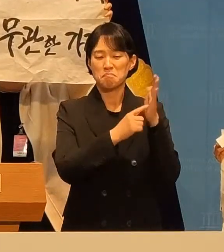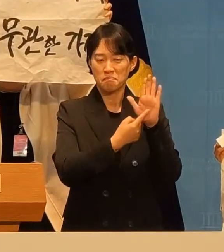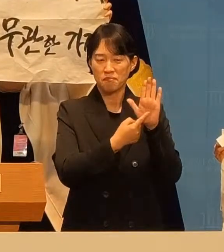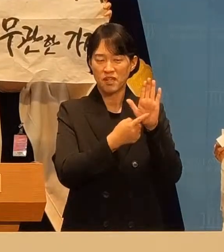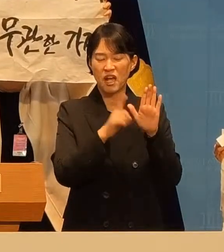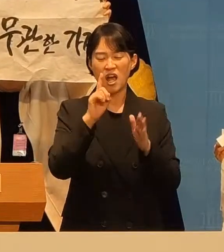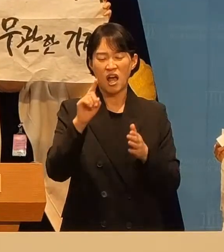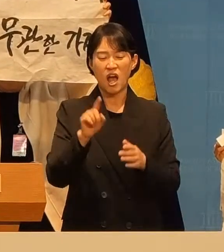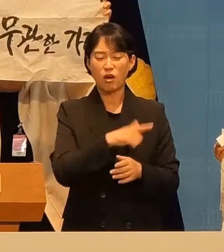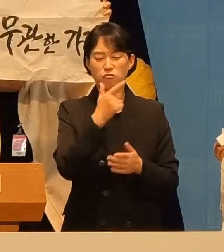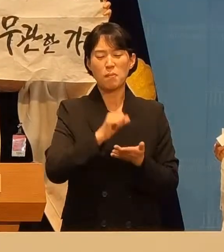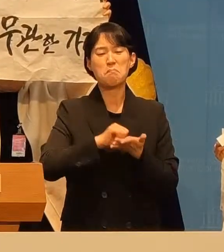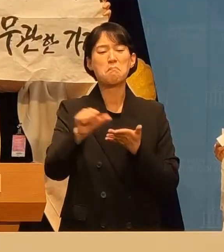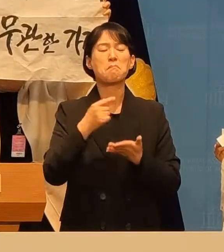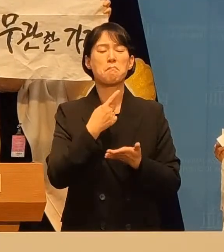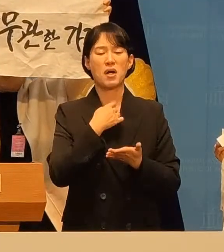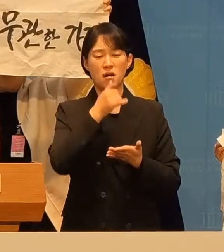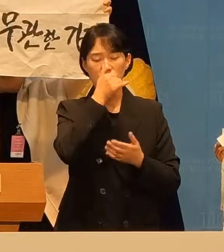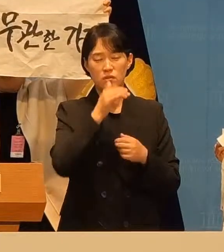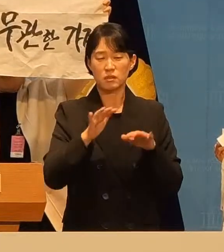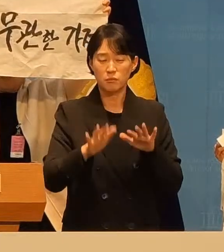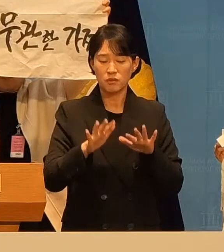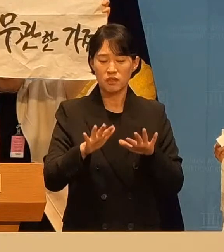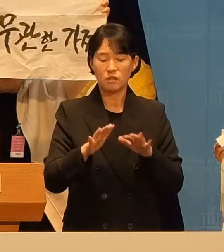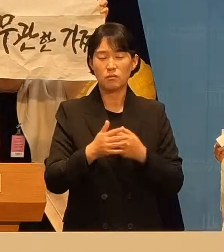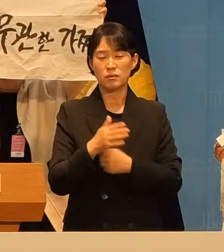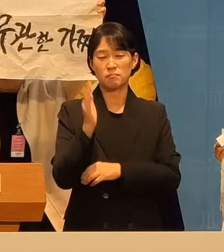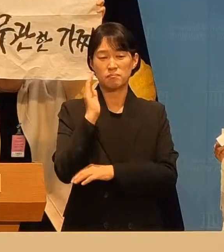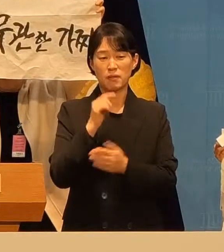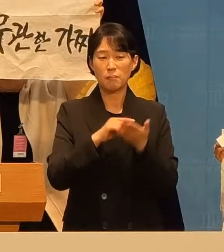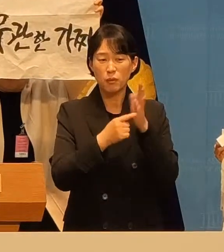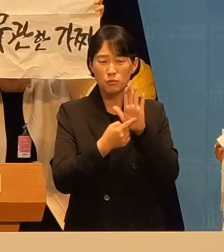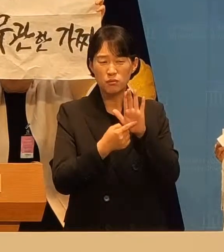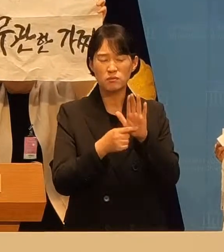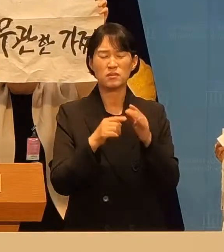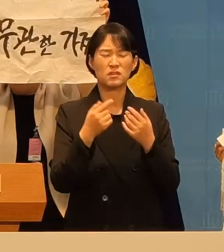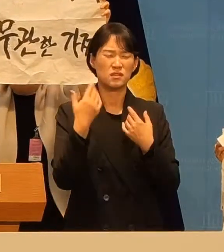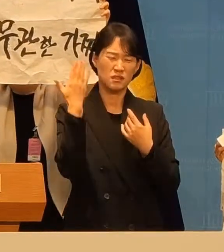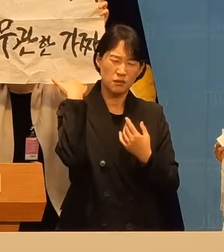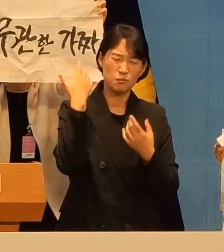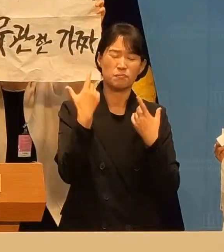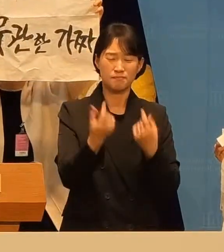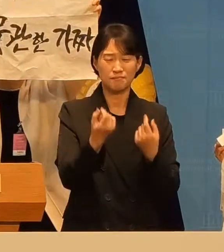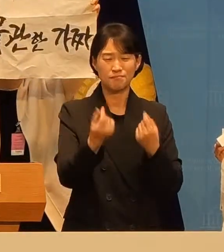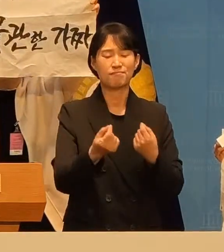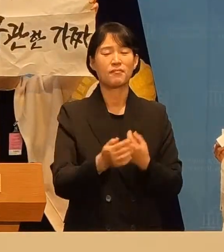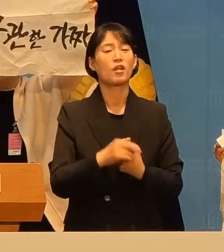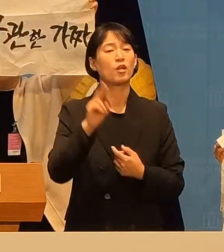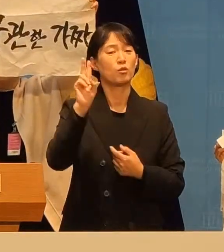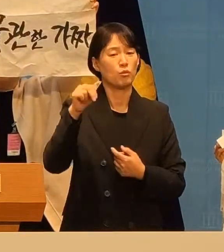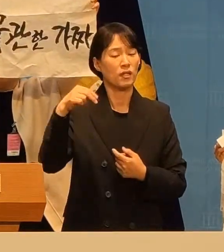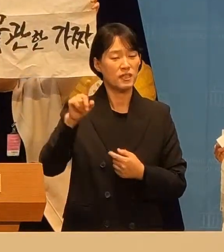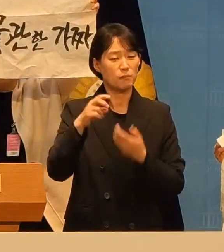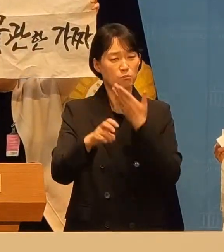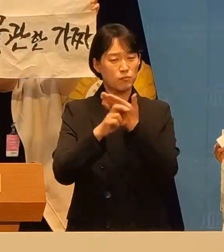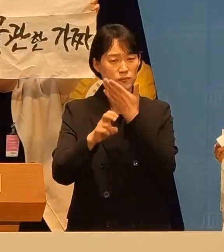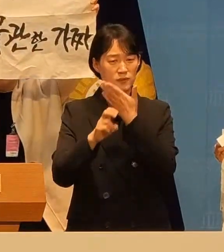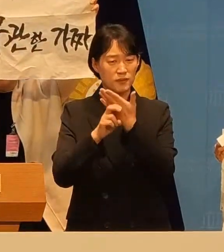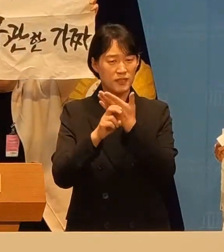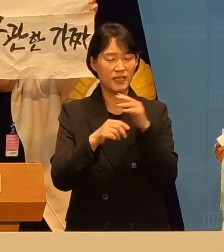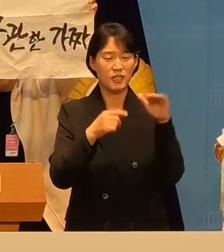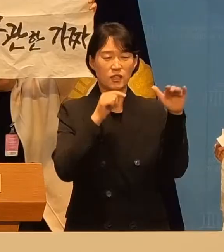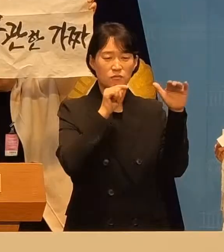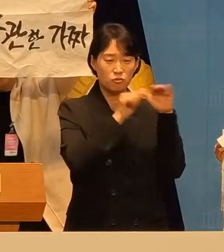있다. 이번 유엔사의 성명 역시 그때와 전혀 다르지 않다. 유엔사는 불법적인 출입